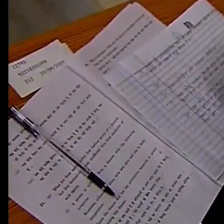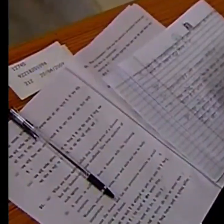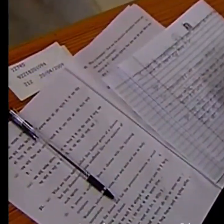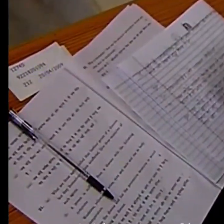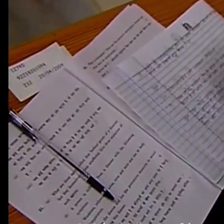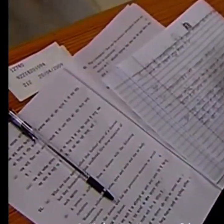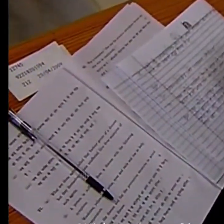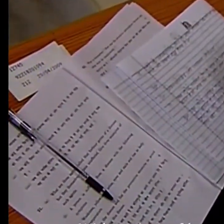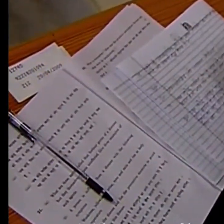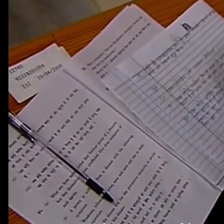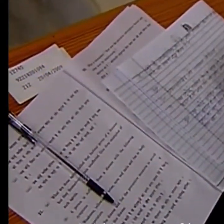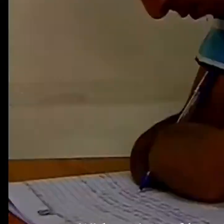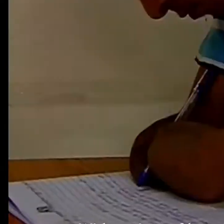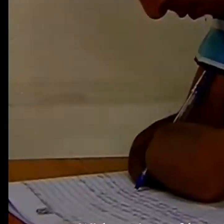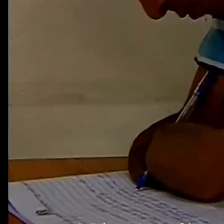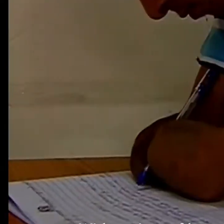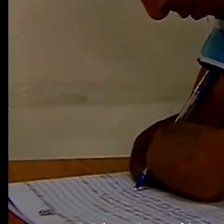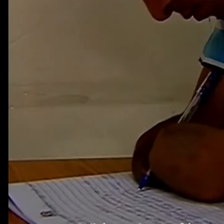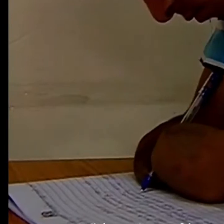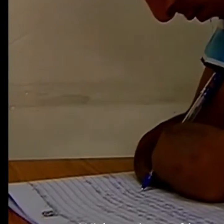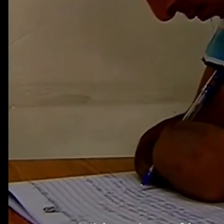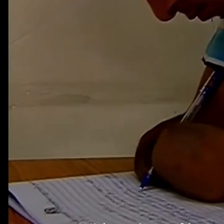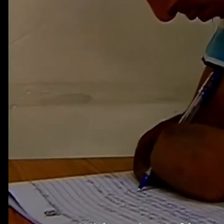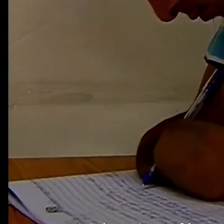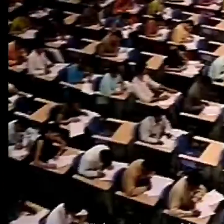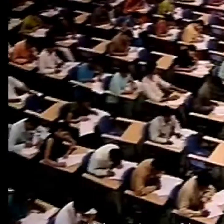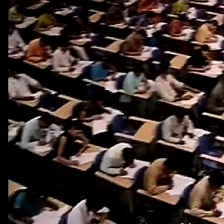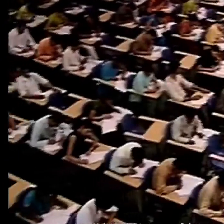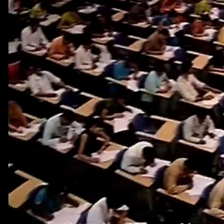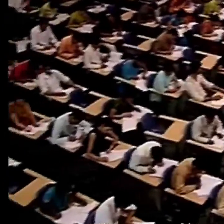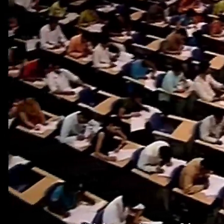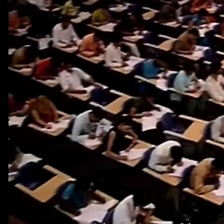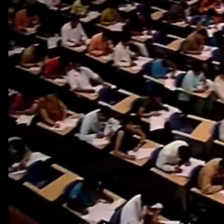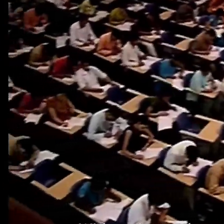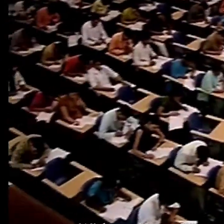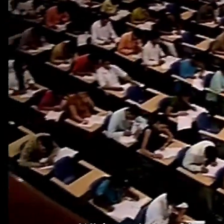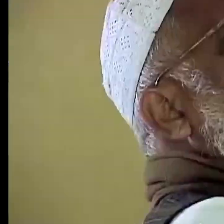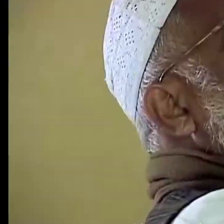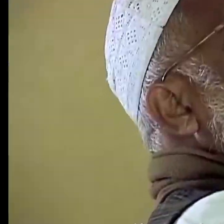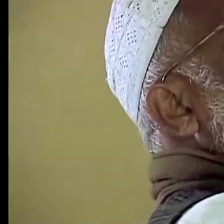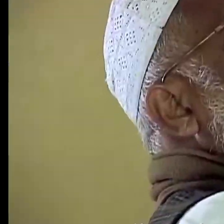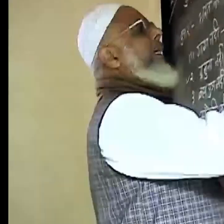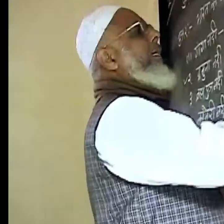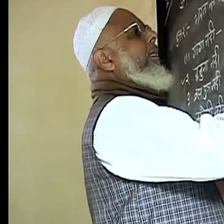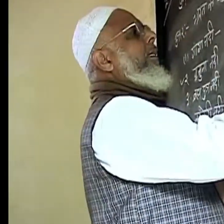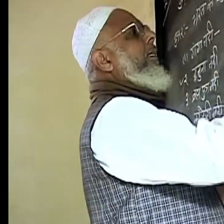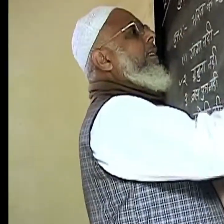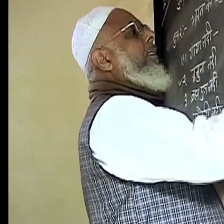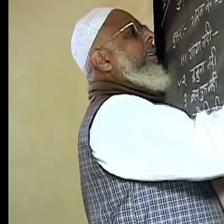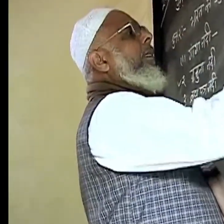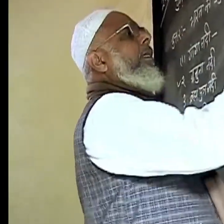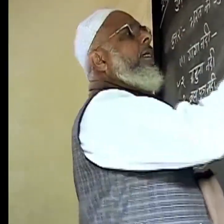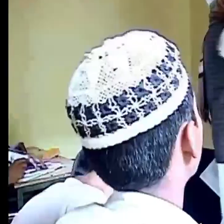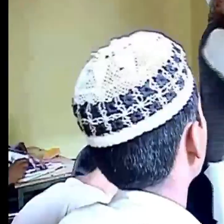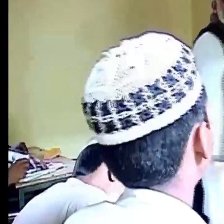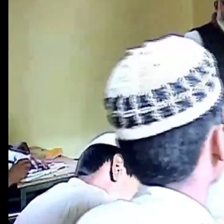फिर। शिक्षा परीक्षा का अवसर एक बार ही क्यों